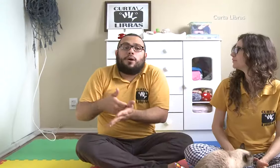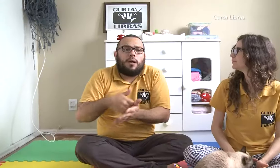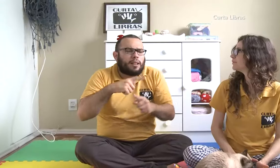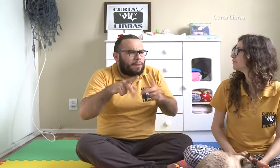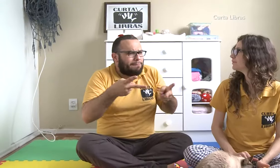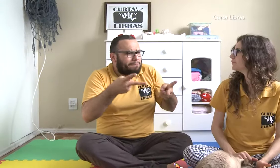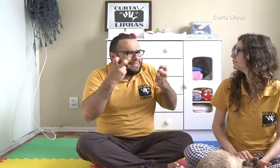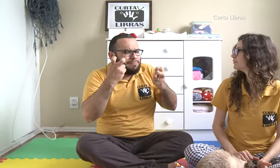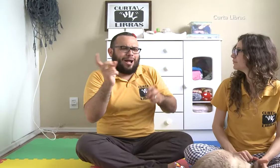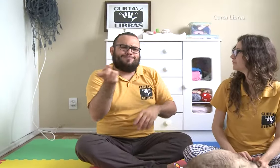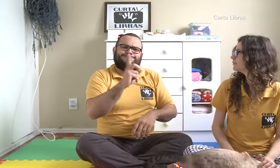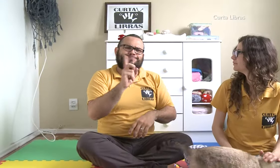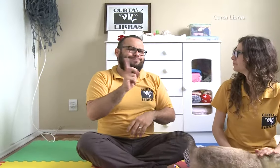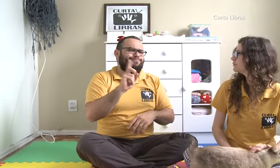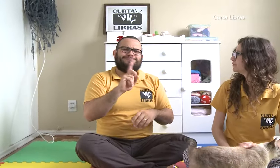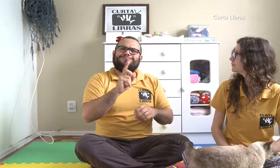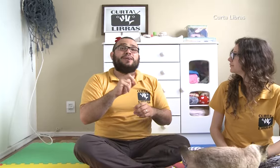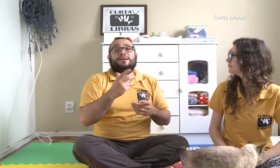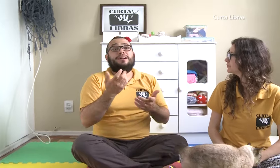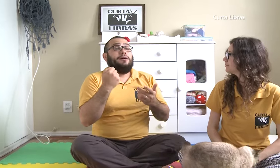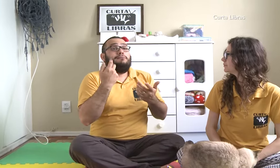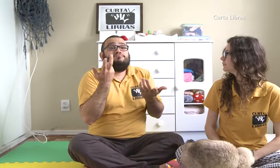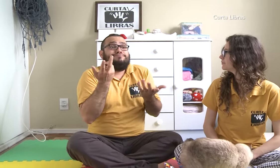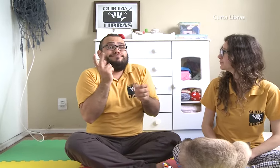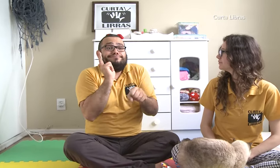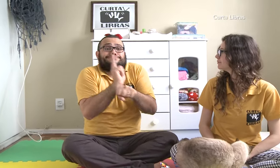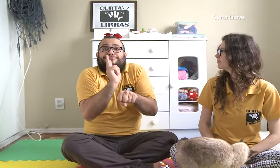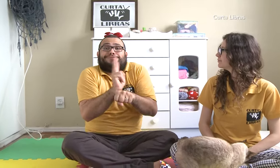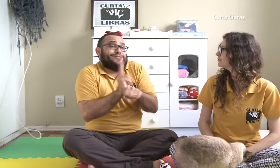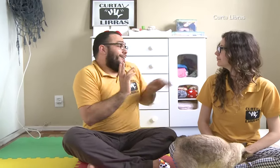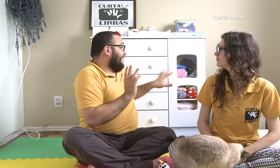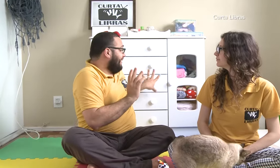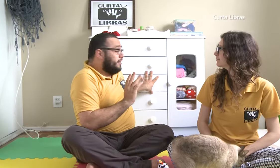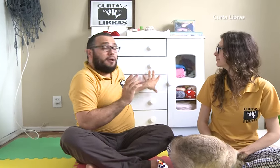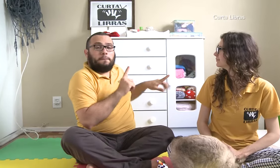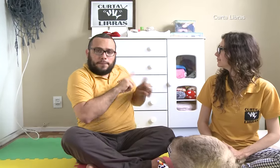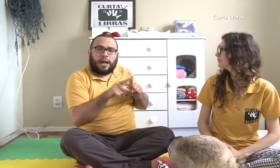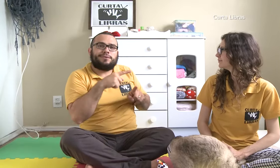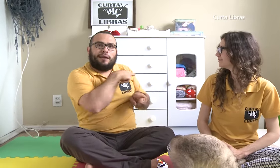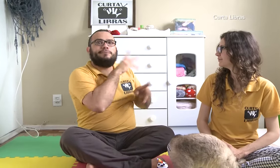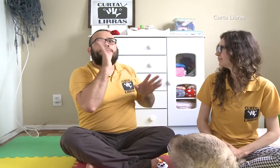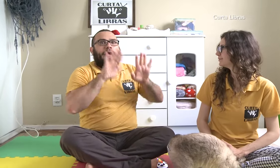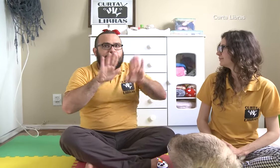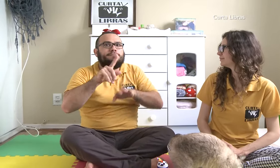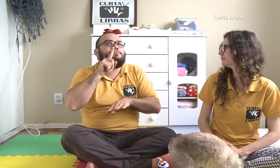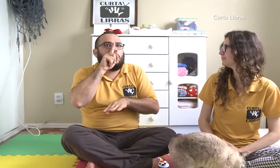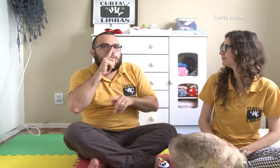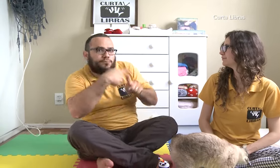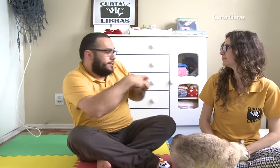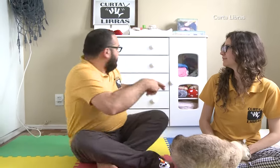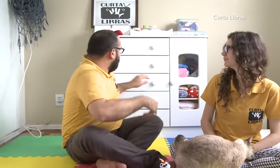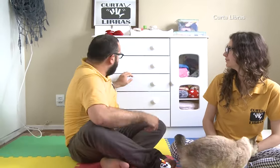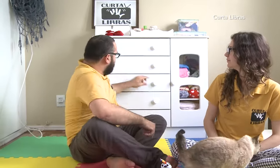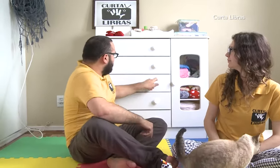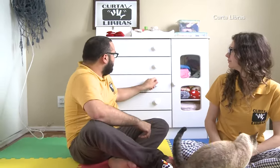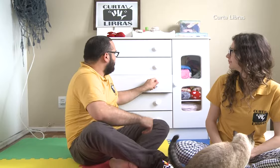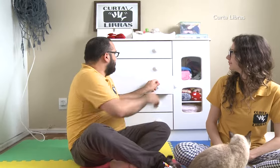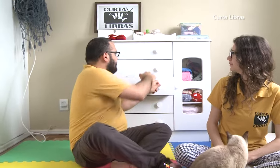Aí só precisamos cuidar, porque este aqui às vezes pode ser perigoso. Por exemplo, se ela abre a gaveta, pode apertar os dedinhos e acabar